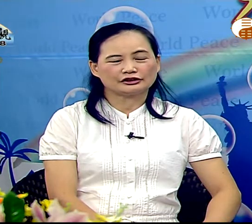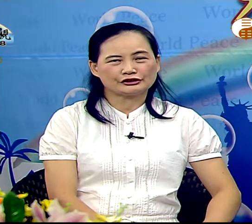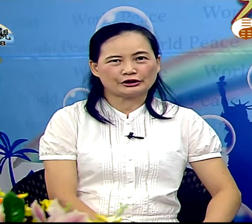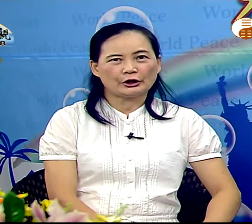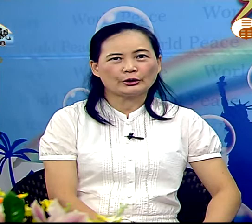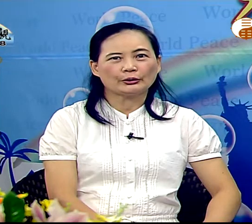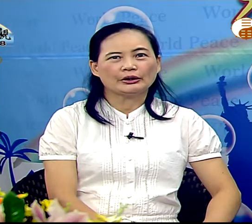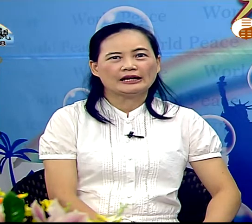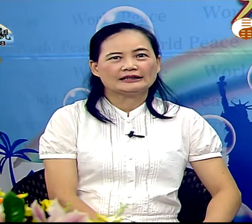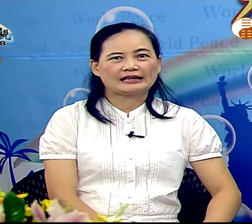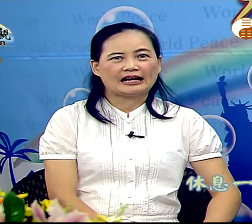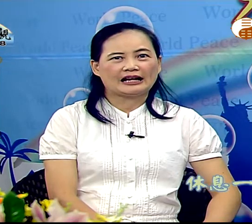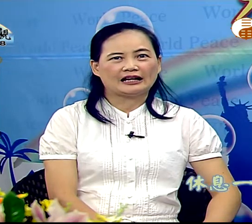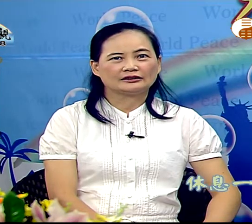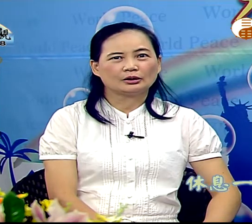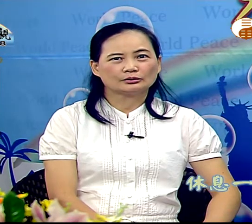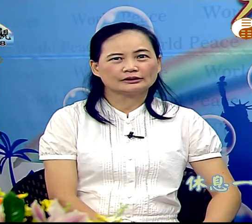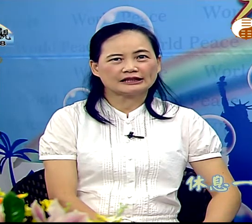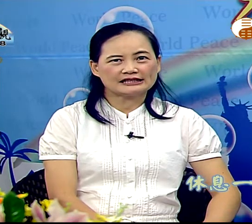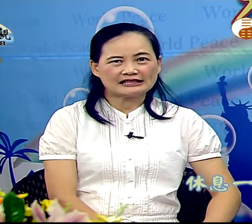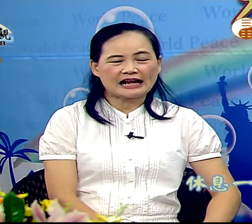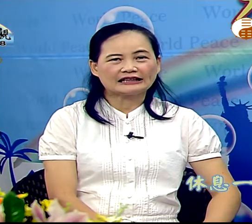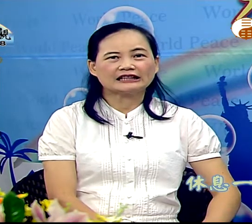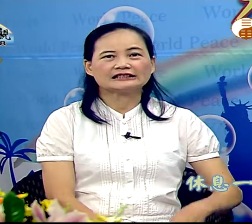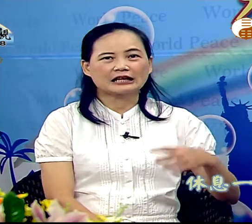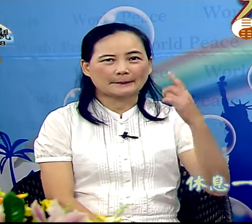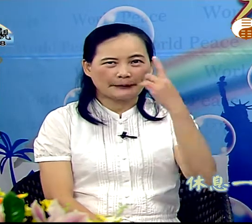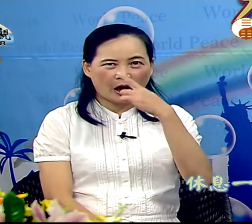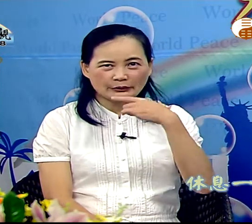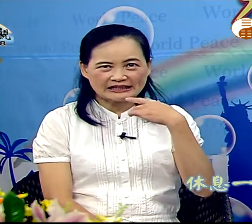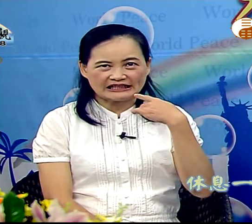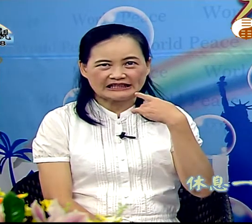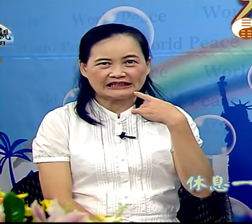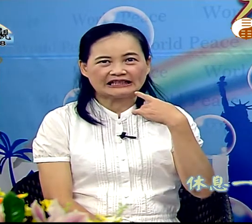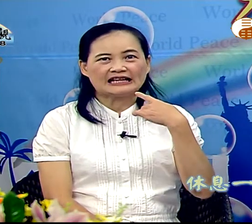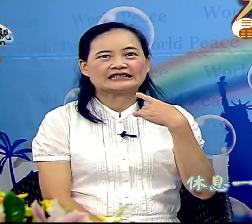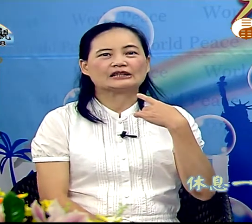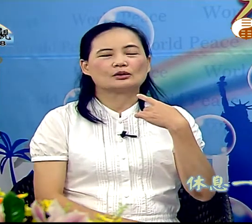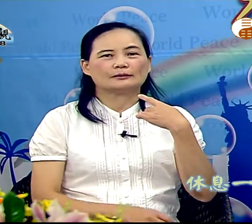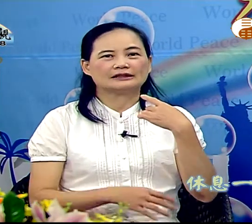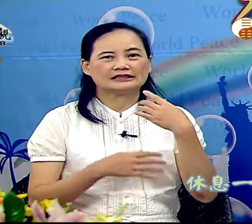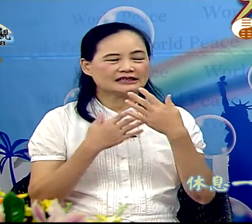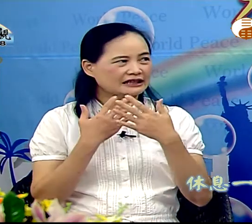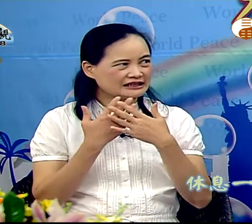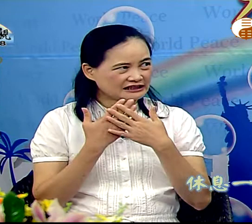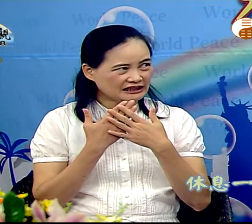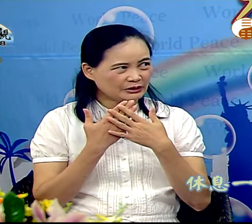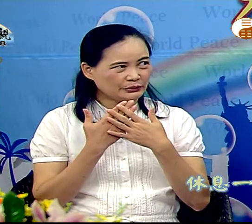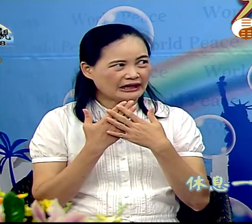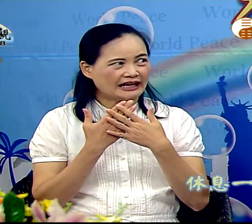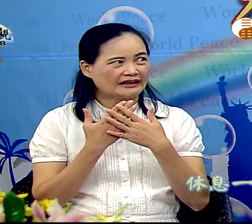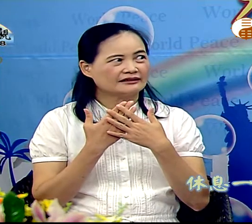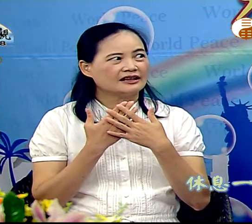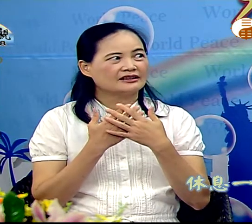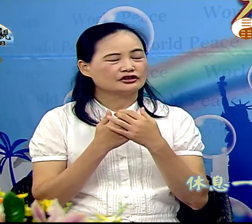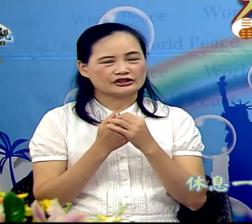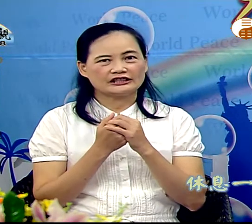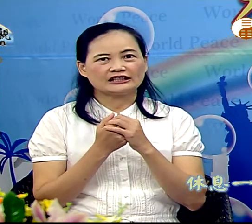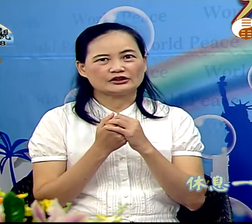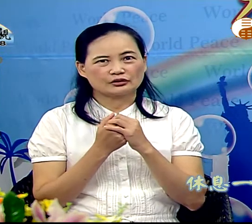时候，那透过的自然的这个表情跟我们的这个肢体语言、就是一个最